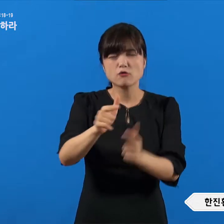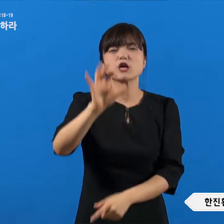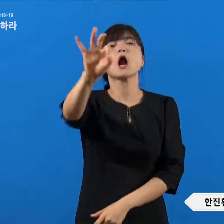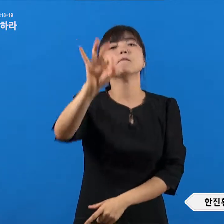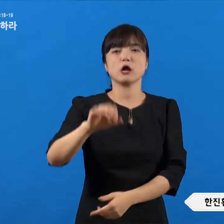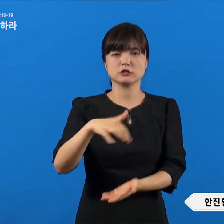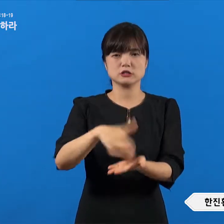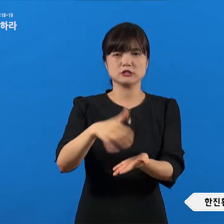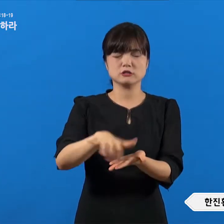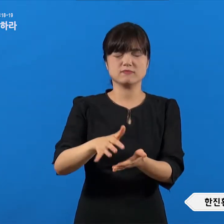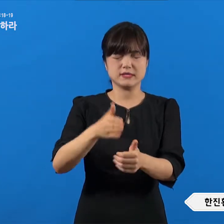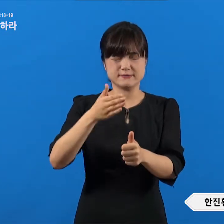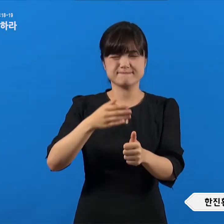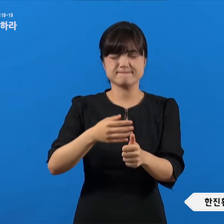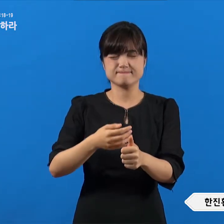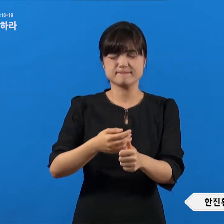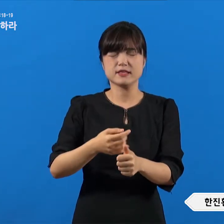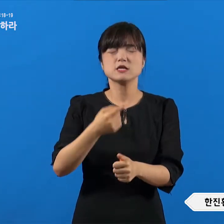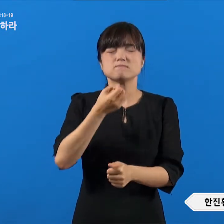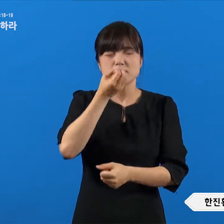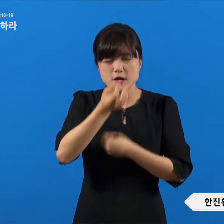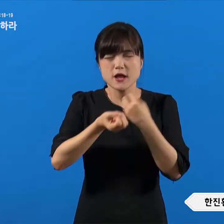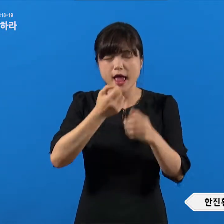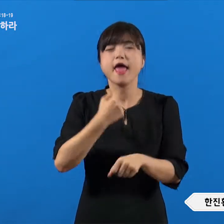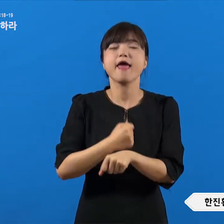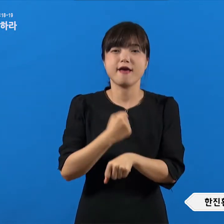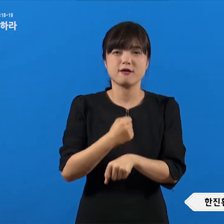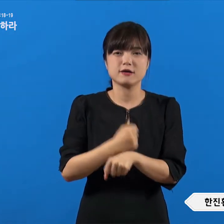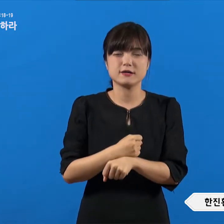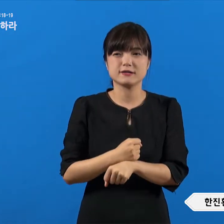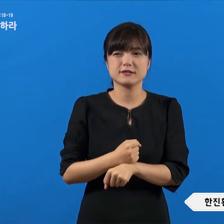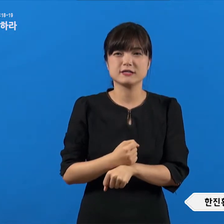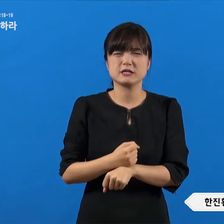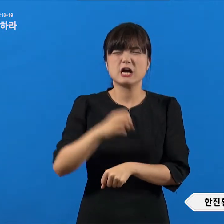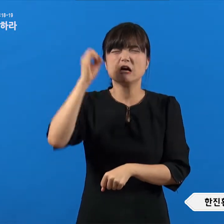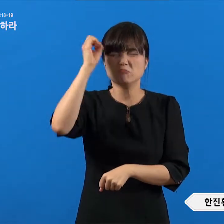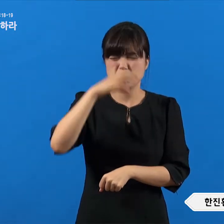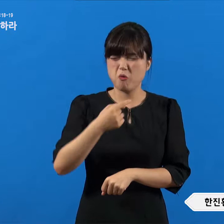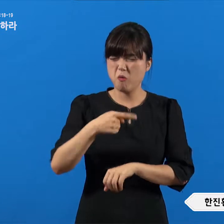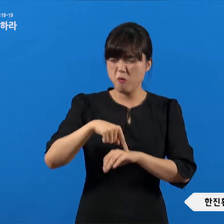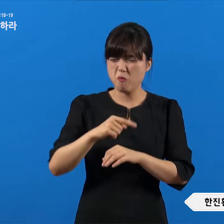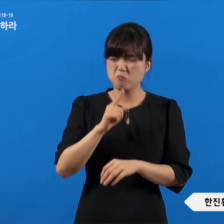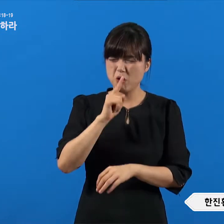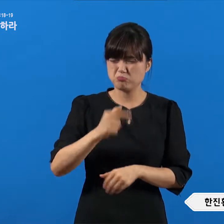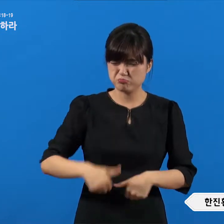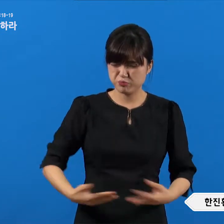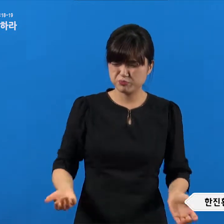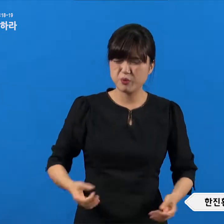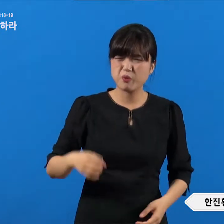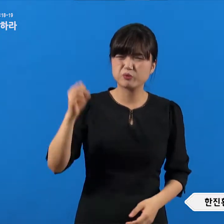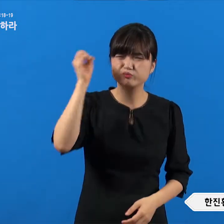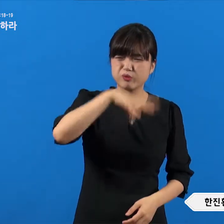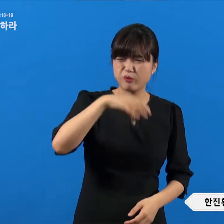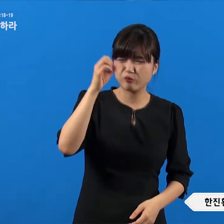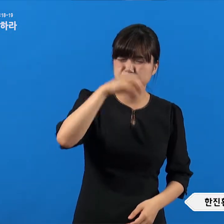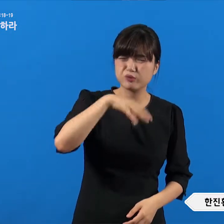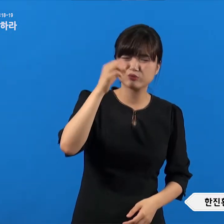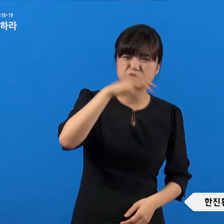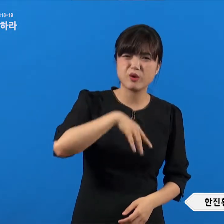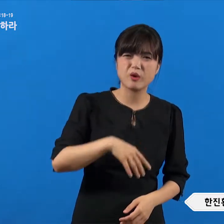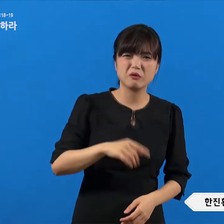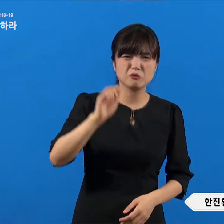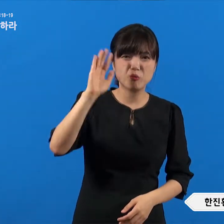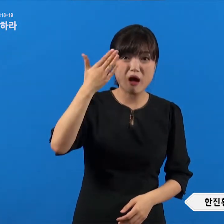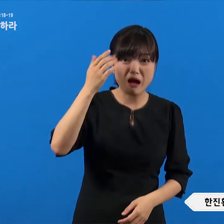10번씩 하십시오. 그냥 이심전심으로 통하면 되지 뭘 그렇게 쭈글박스럽게 꼭 말을 해야 되나.